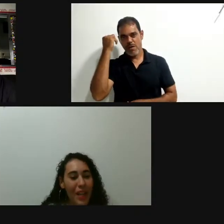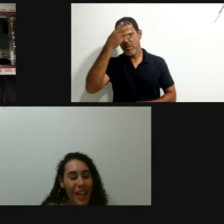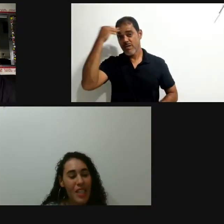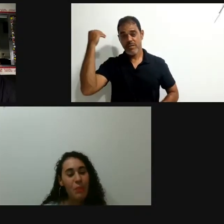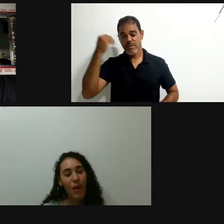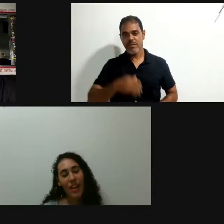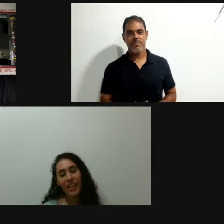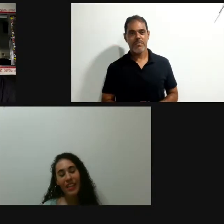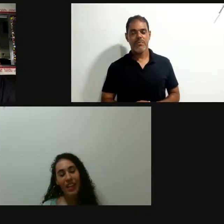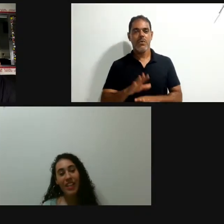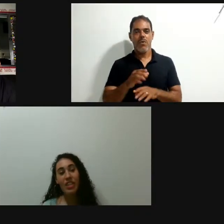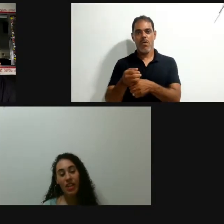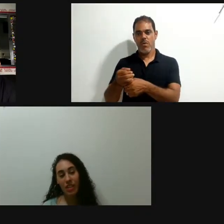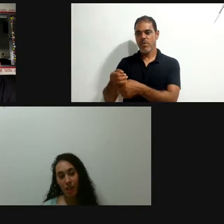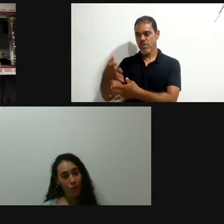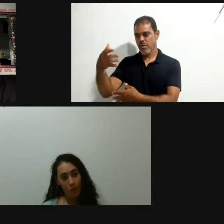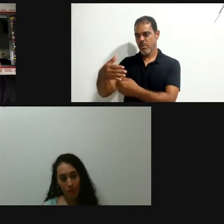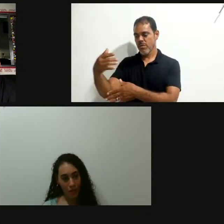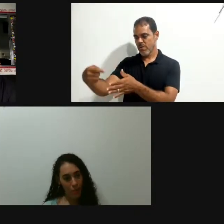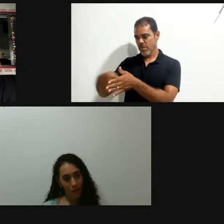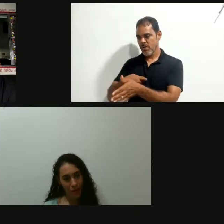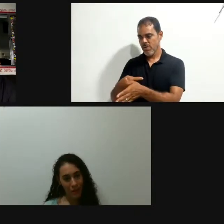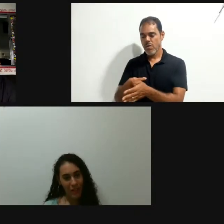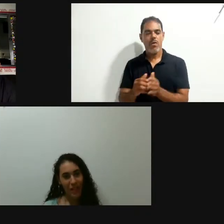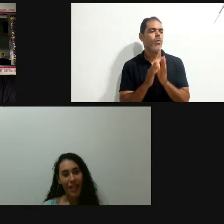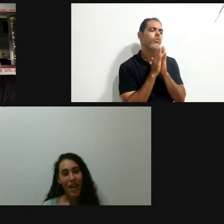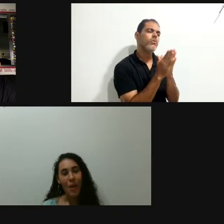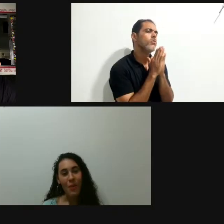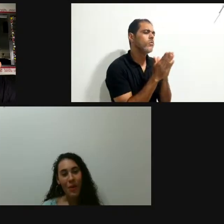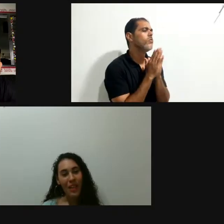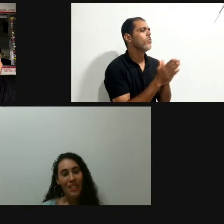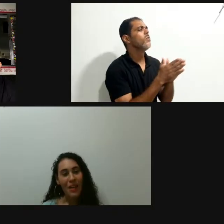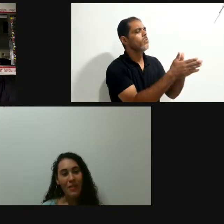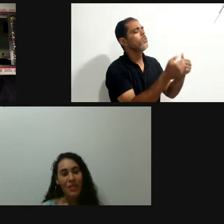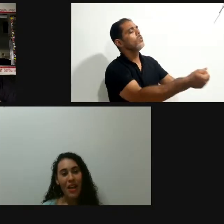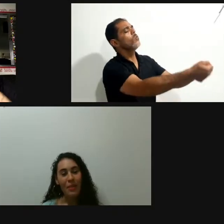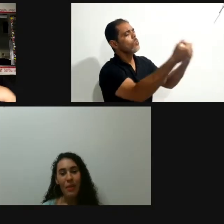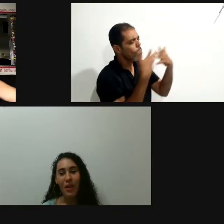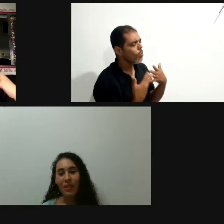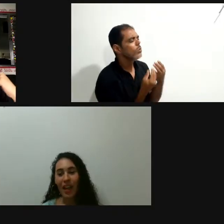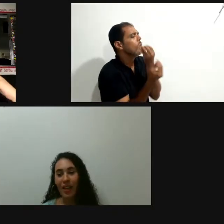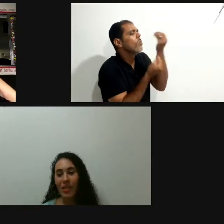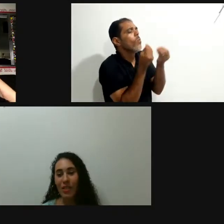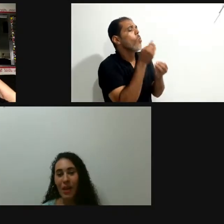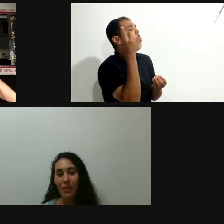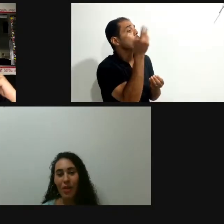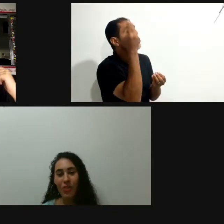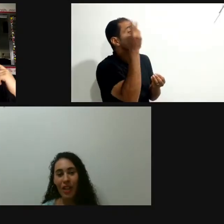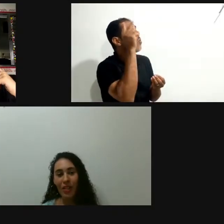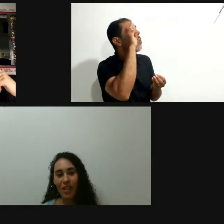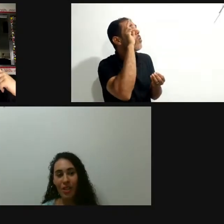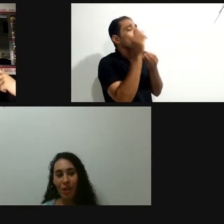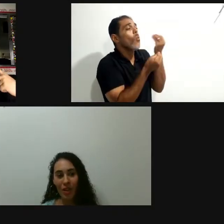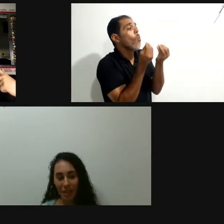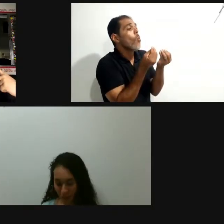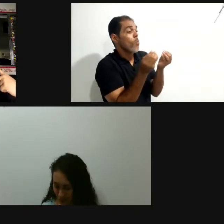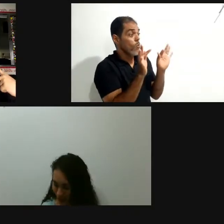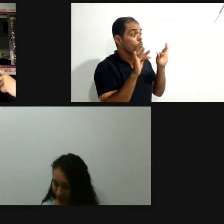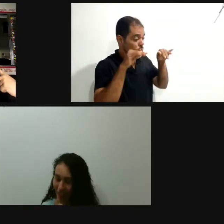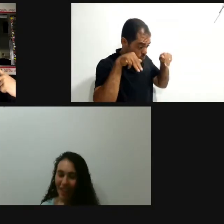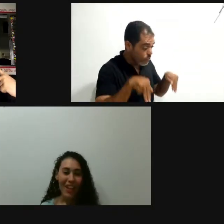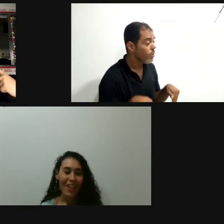Pediram para dar spoiler aqui, né? Gente, eu não posso dar spoiler. Porque já me perguntaram se eu sabia o final da